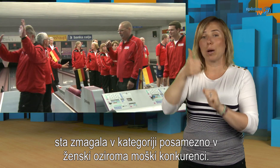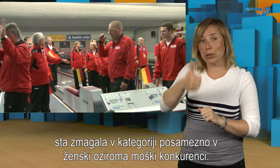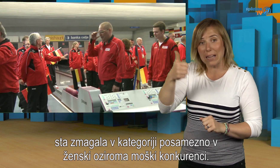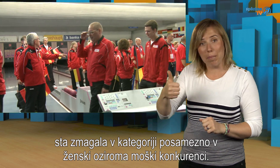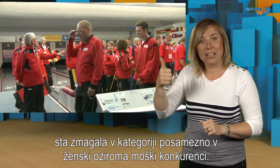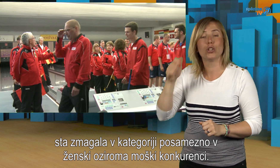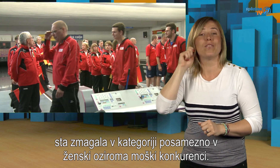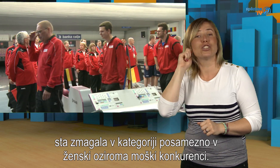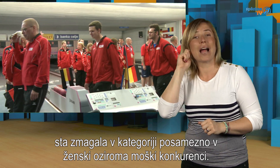konkurenci.